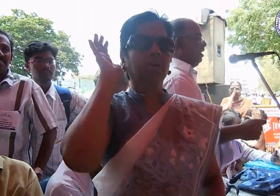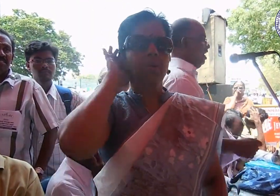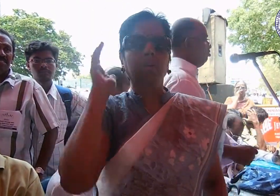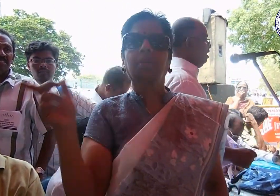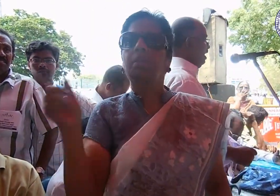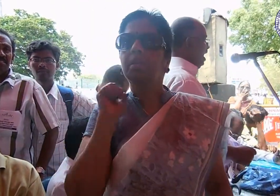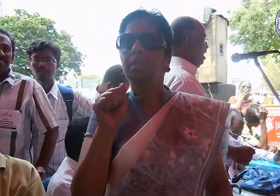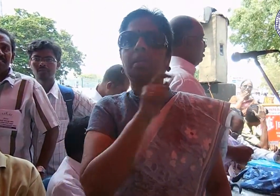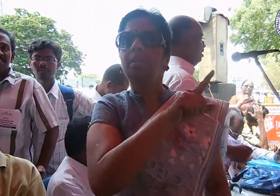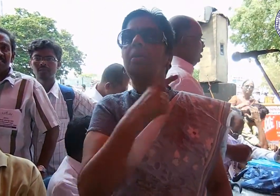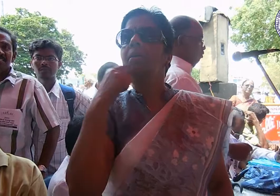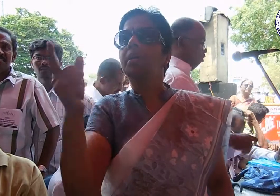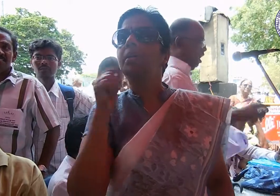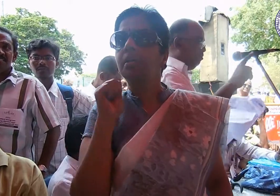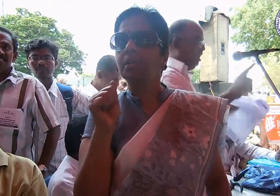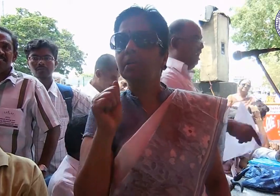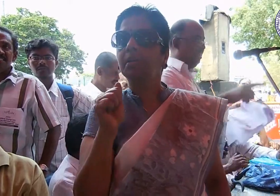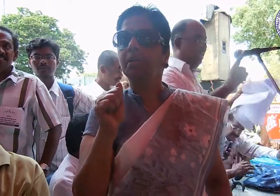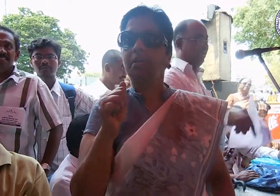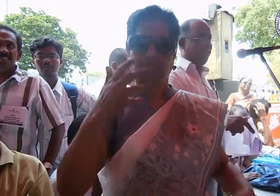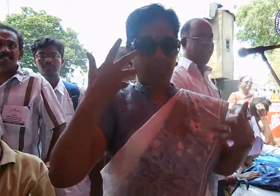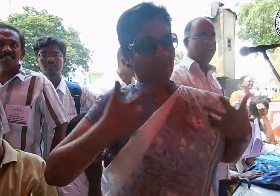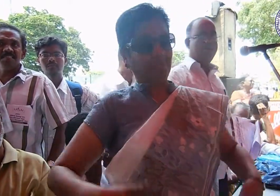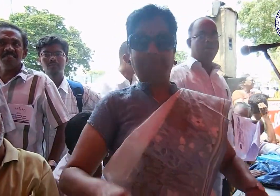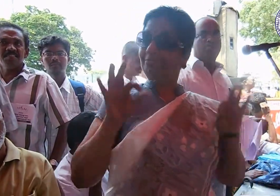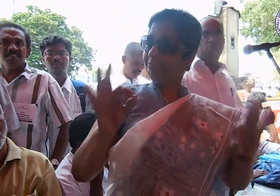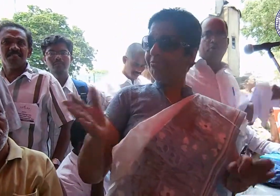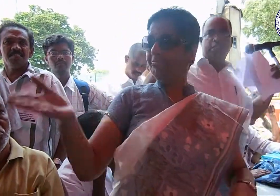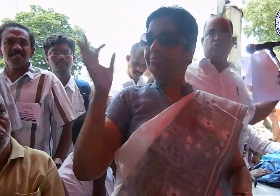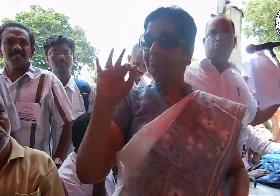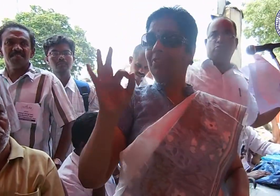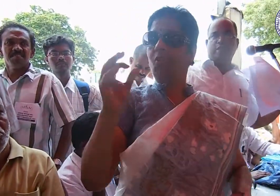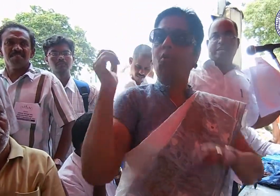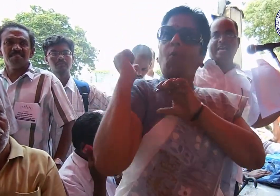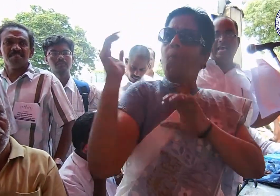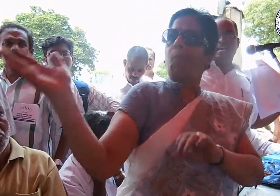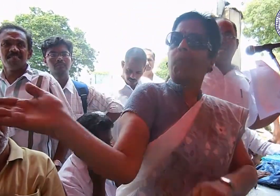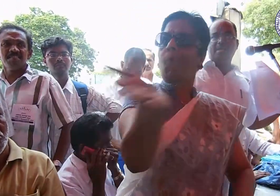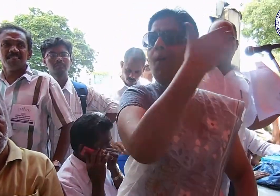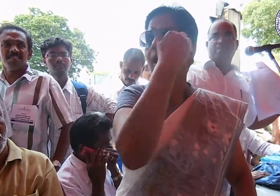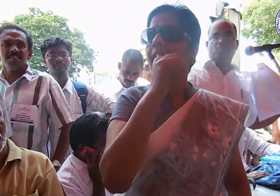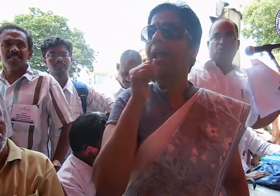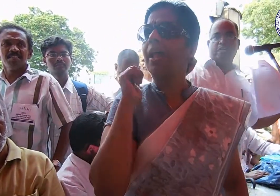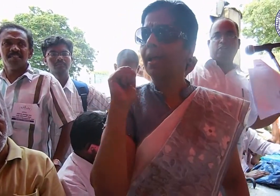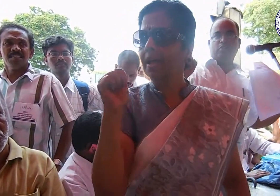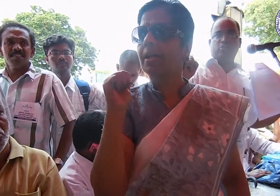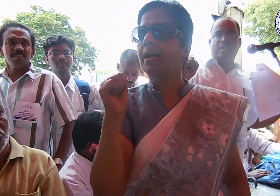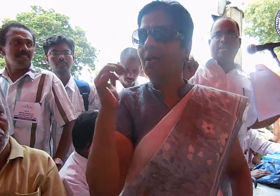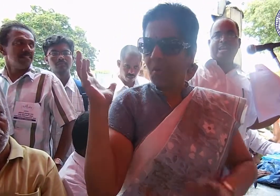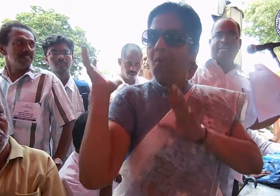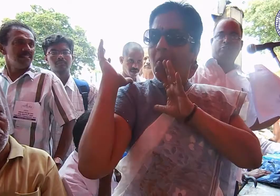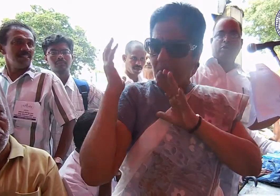என்ன சொல்றீங்க? நீ உடம்பு நல்லா தானே இருக்கு, மூட்டை தூக்குன்னு சொல்றீங்களே, மூட்டை தூக்குன்னு சொல்றீங்களே, நீ